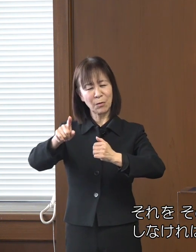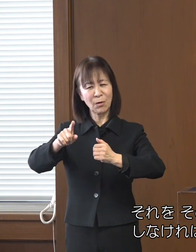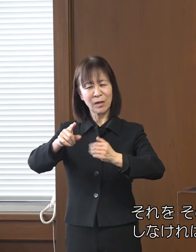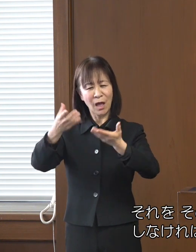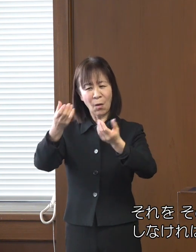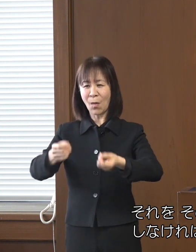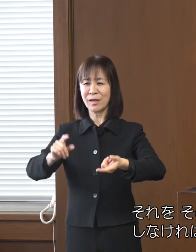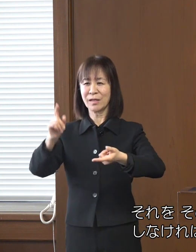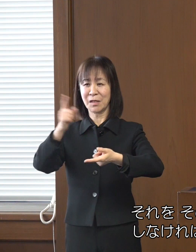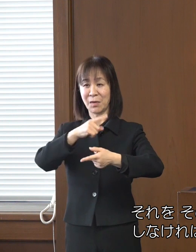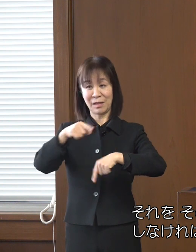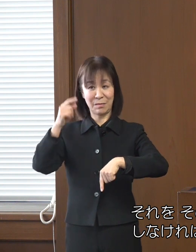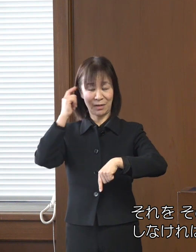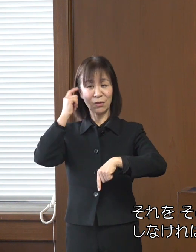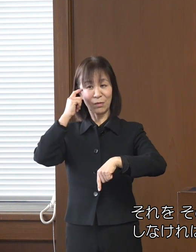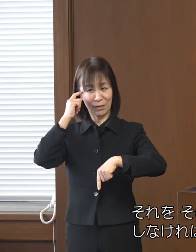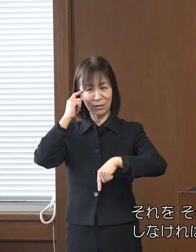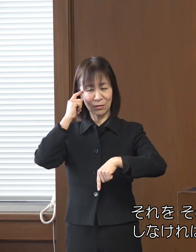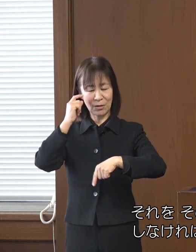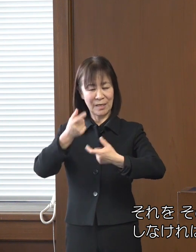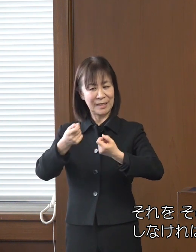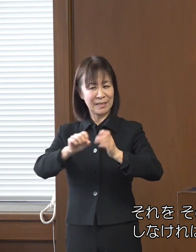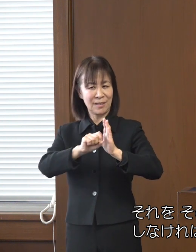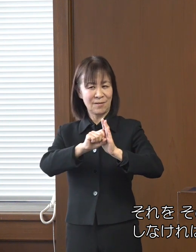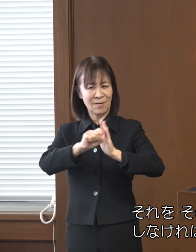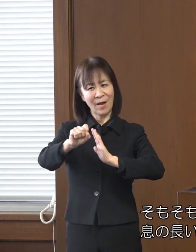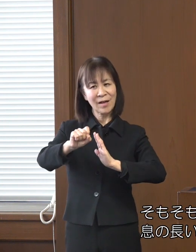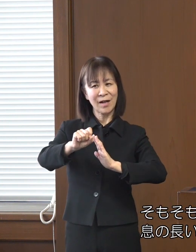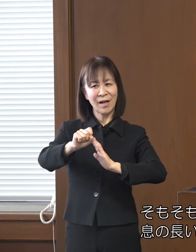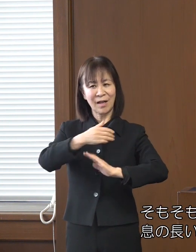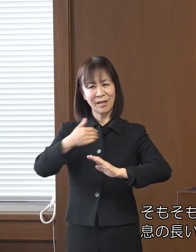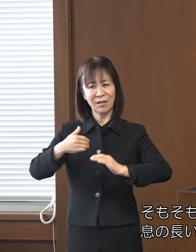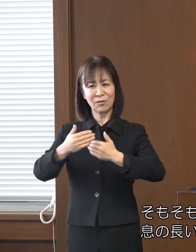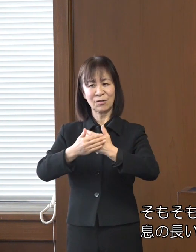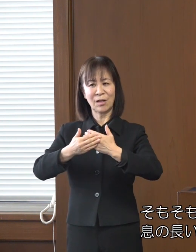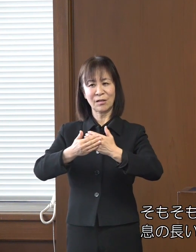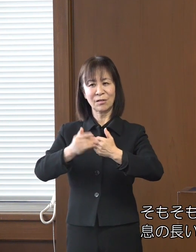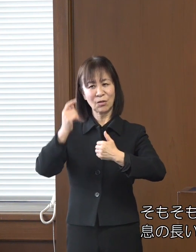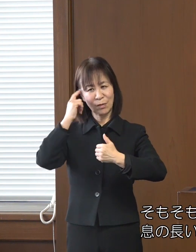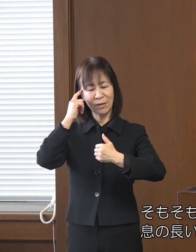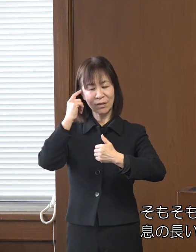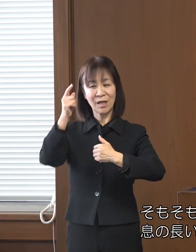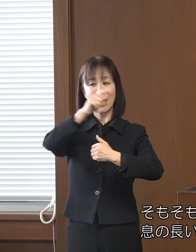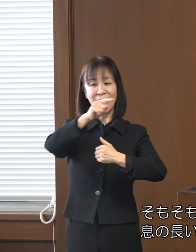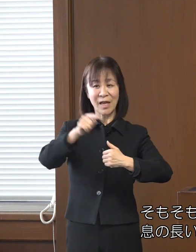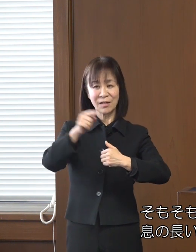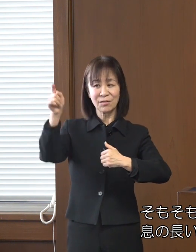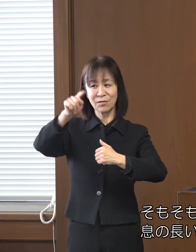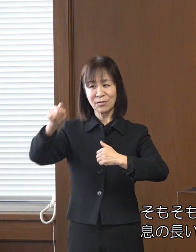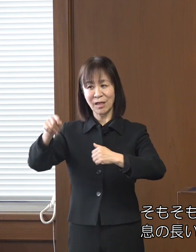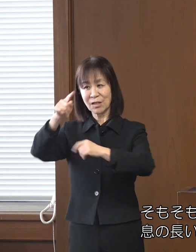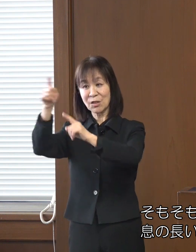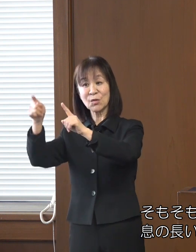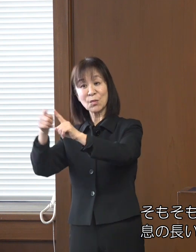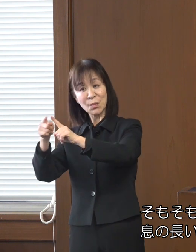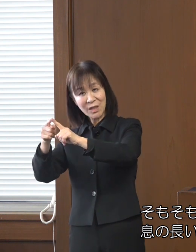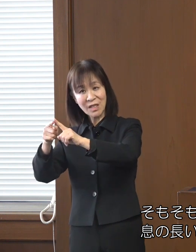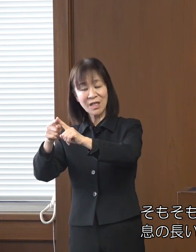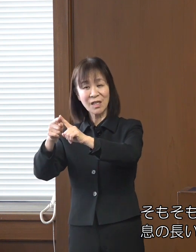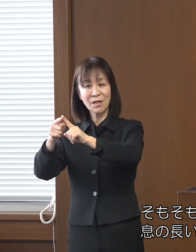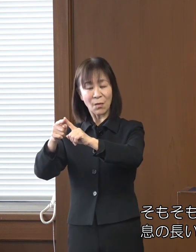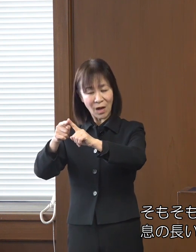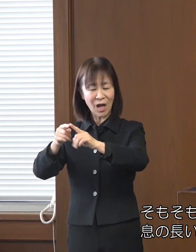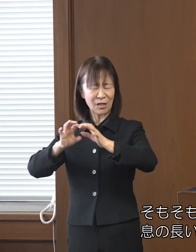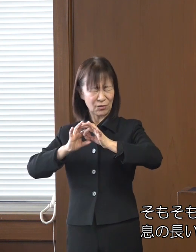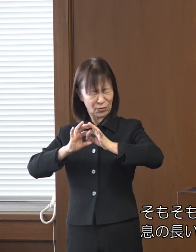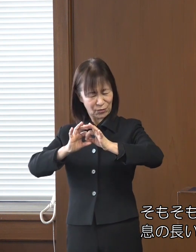ような形にしなければいけないということで、そもそも SSP 構想というのは息の長い取